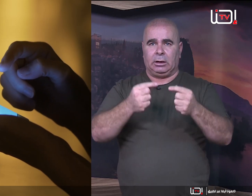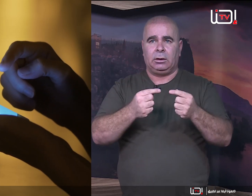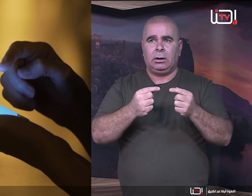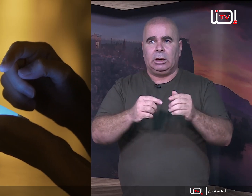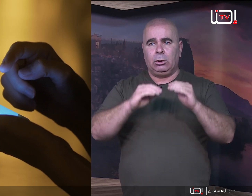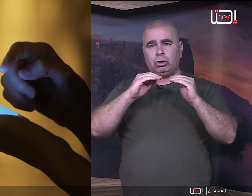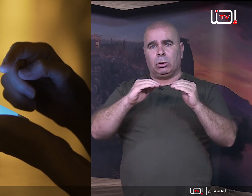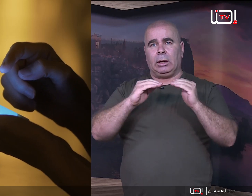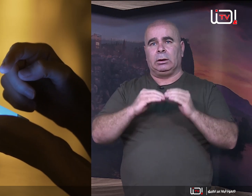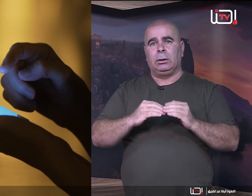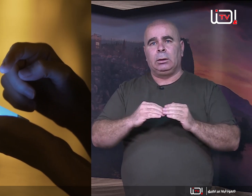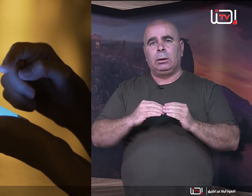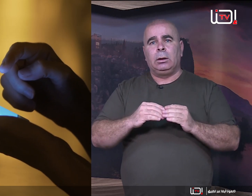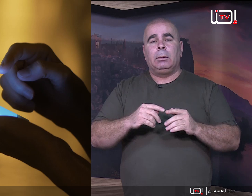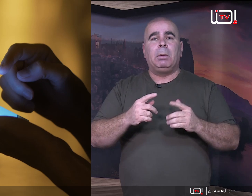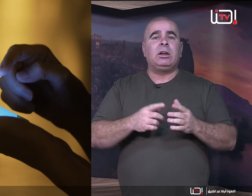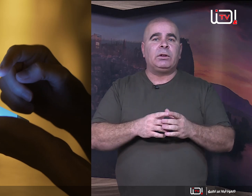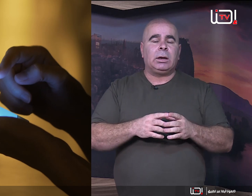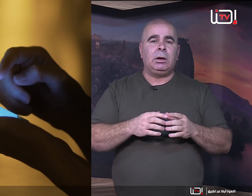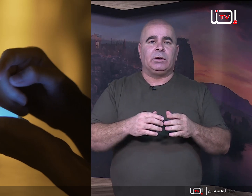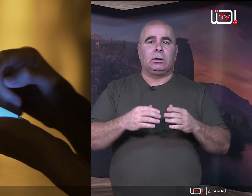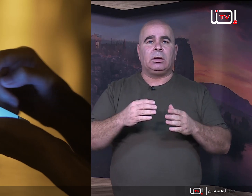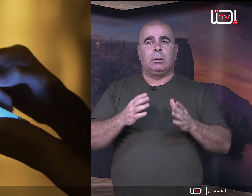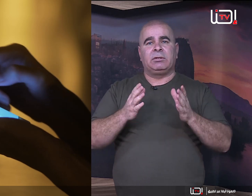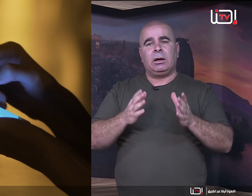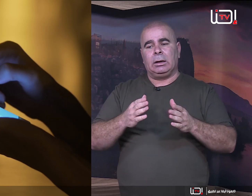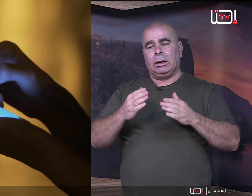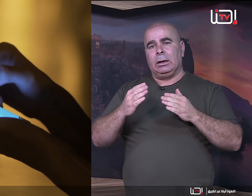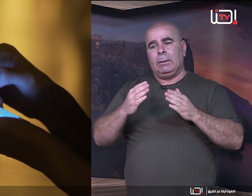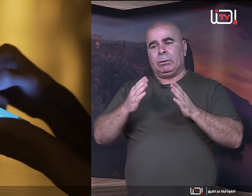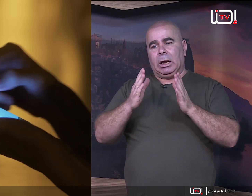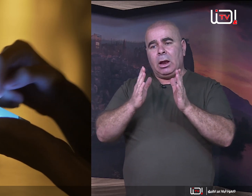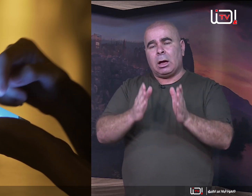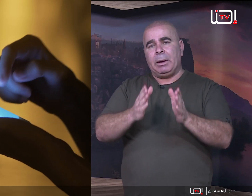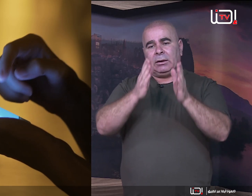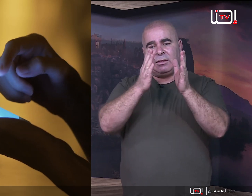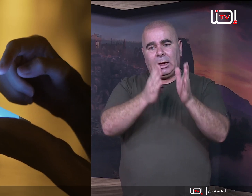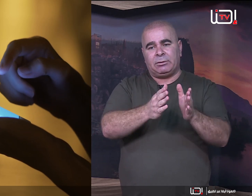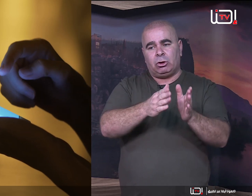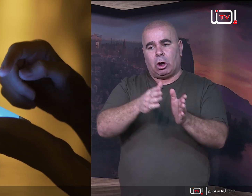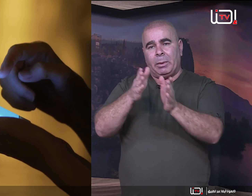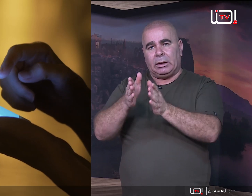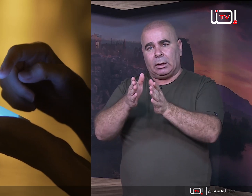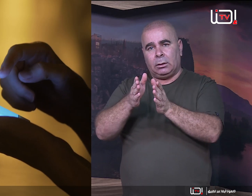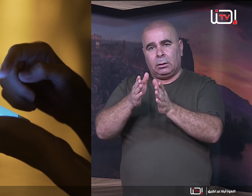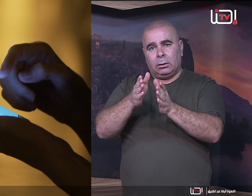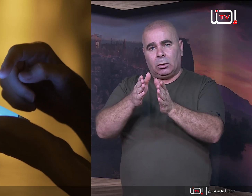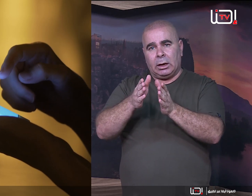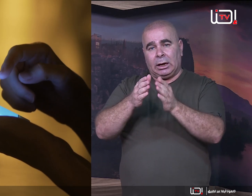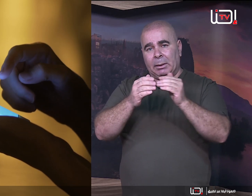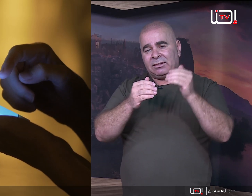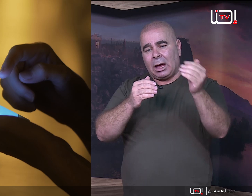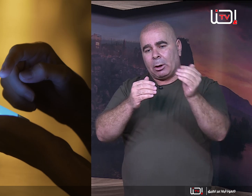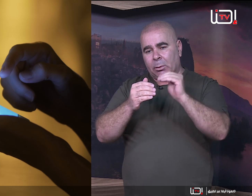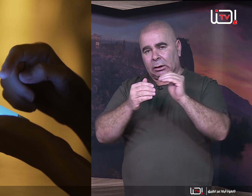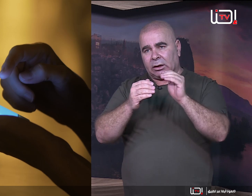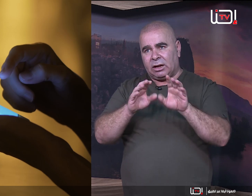النيه انه شغل عادي بعد فتره من الفترات لما صار العلاقه بين صاحب زوجها وبينها اوكي